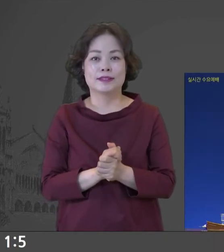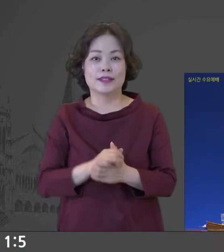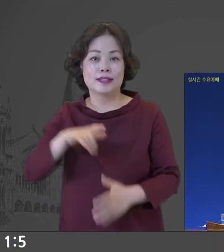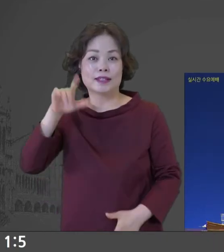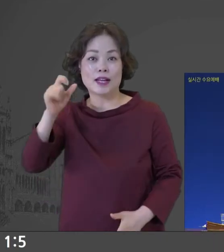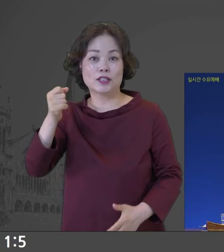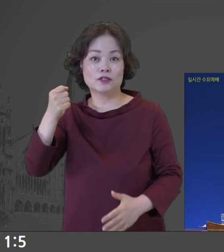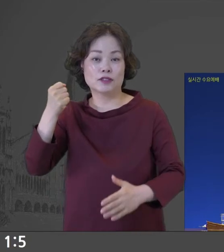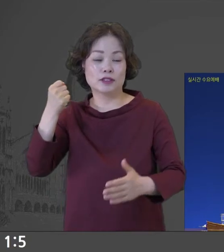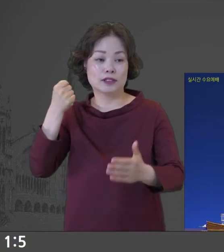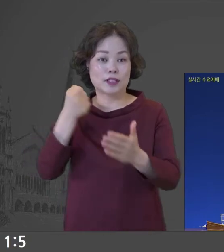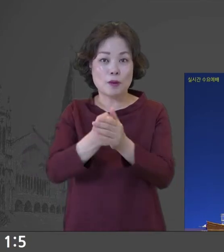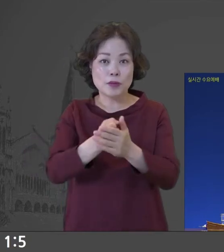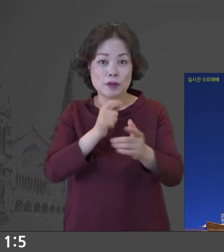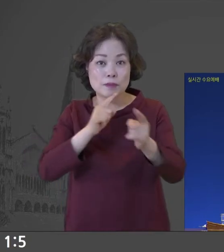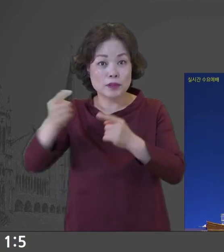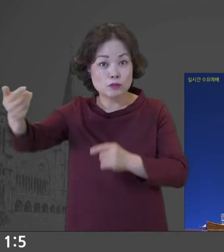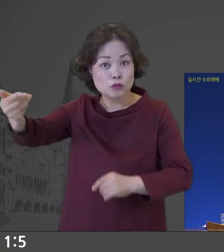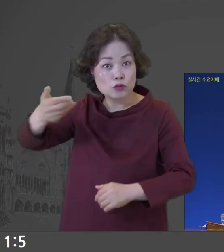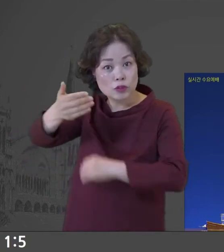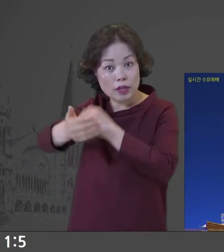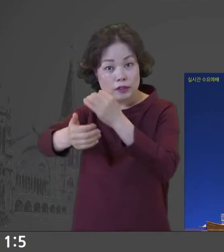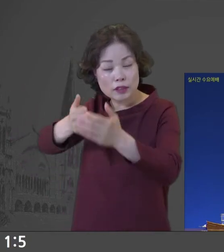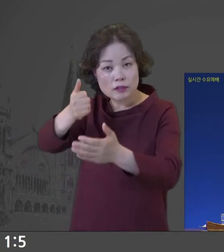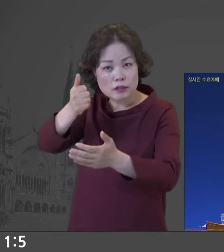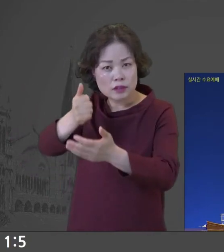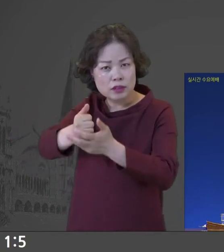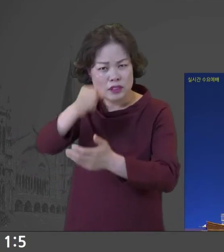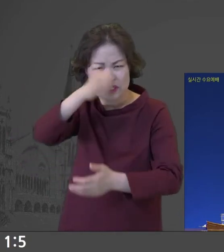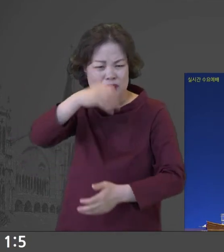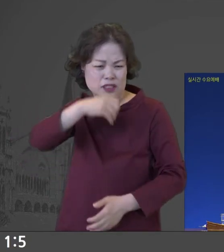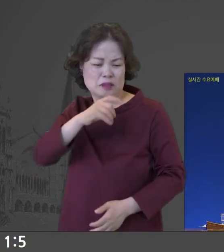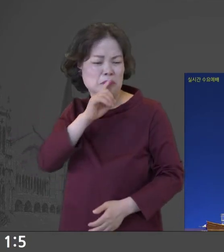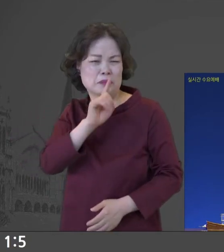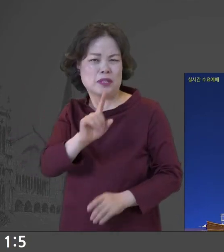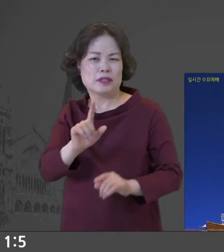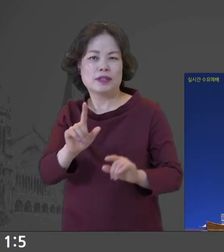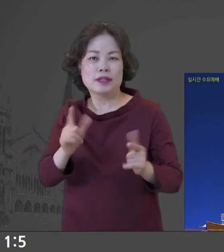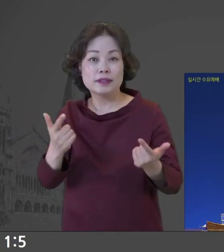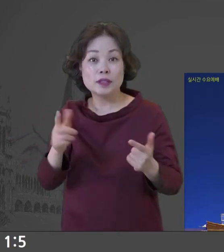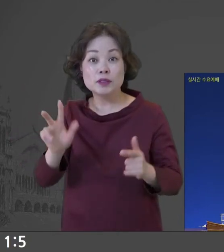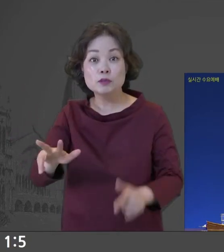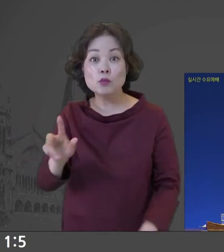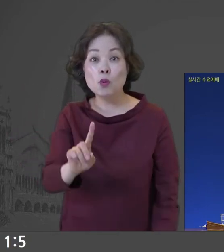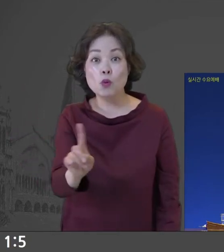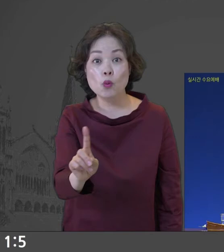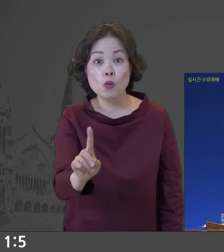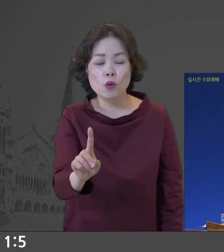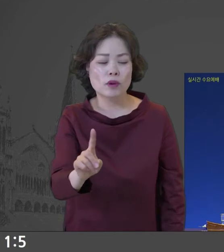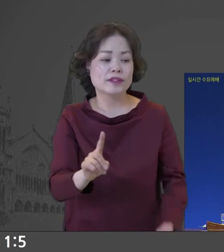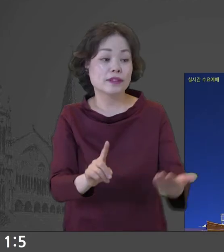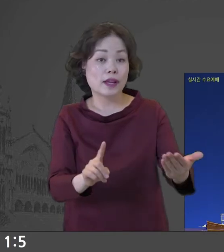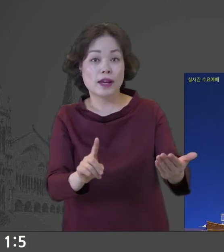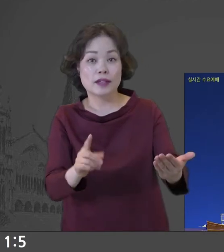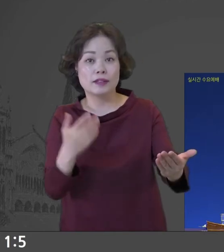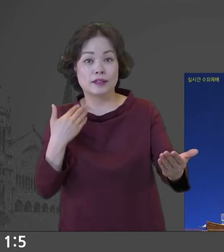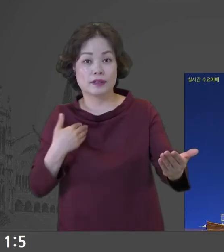강하고 담대하라는 이 말씀을 주시면서 하나님이 무턱대고 그렇게 하라는 게 아니라 지금 뭐라고 말씀하세요? 내가